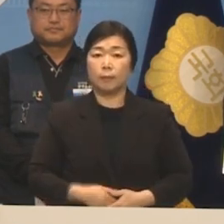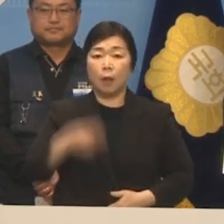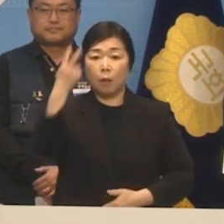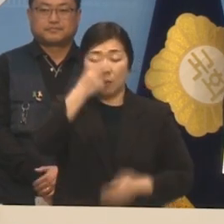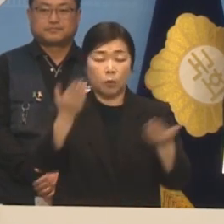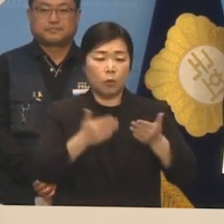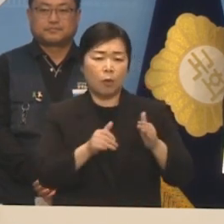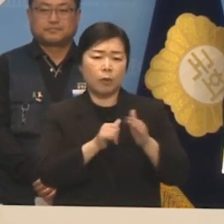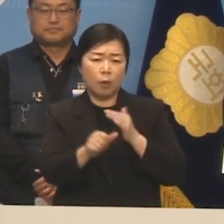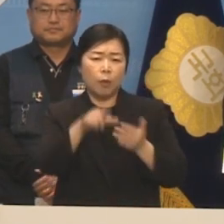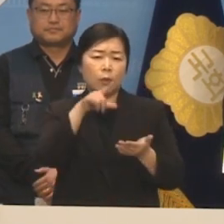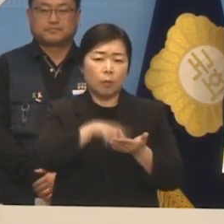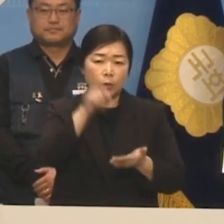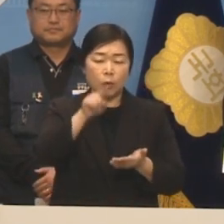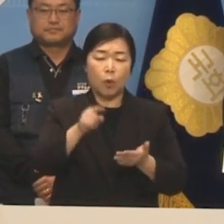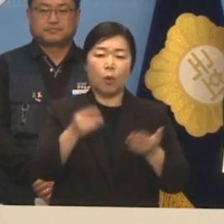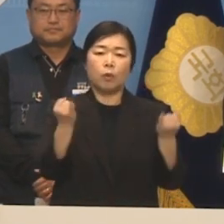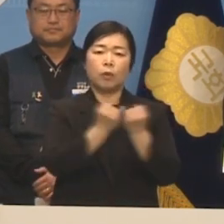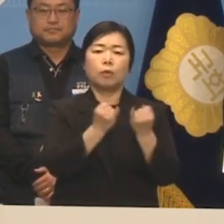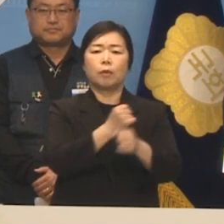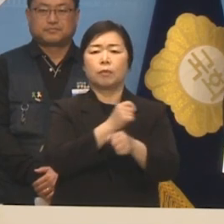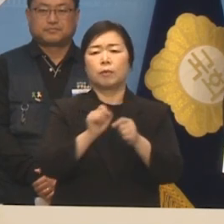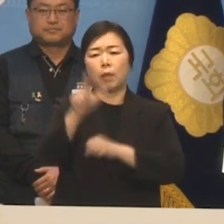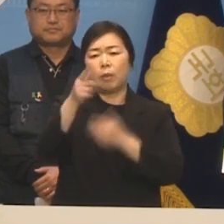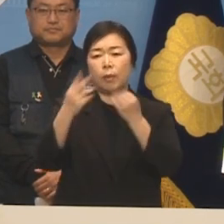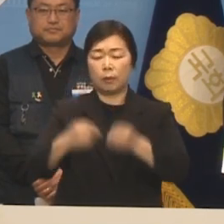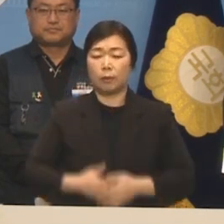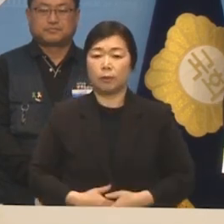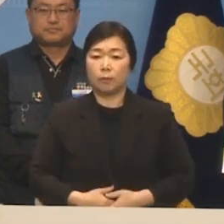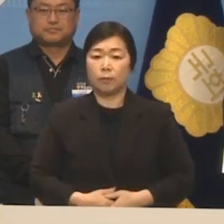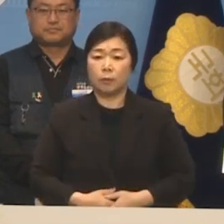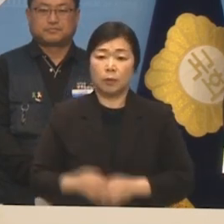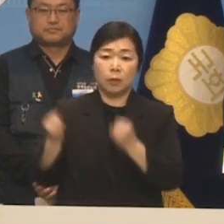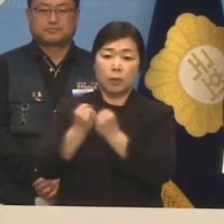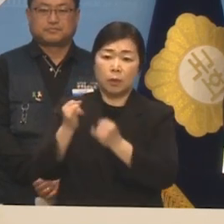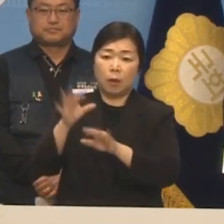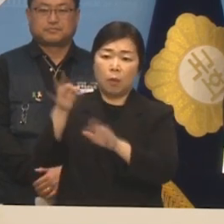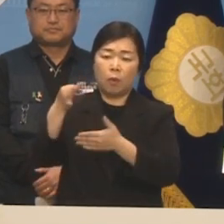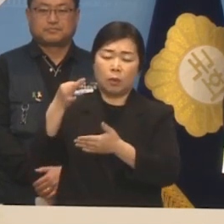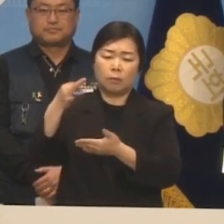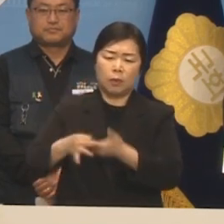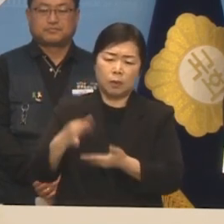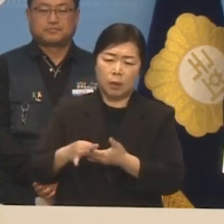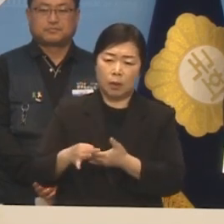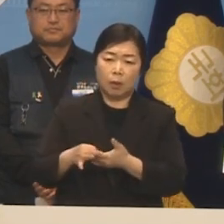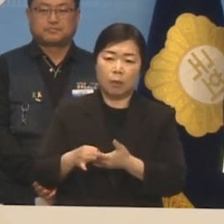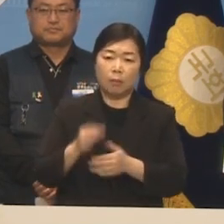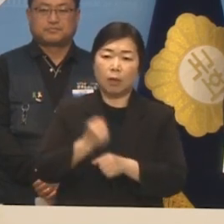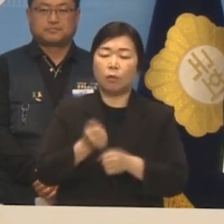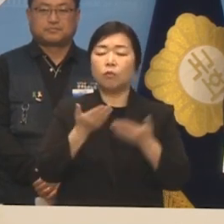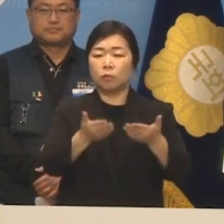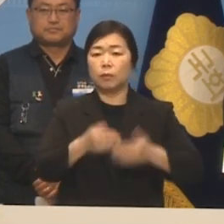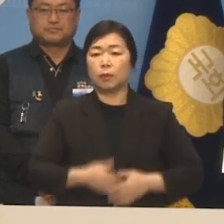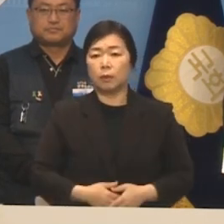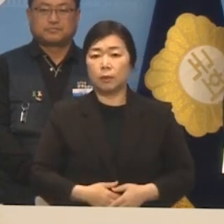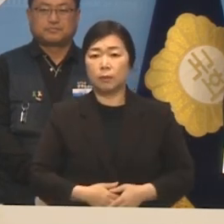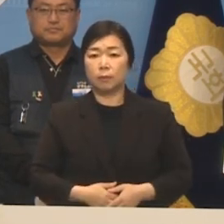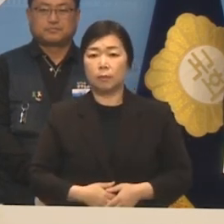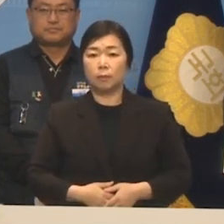돌봄노동은 대표적인 여성노동으로 여성들의 저임금을 고착화시키는 핵심적인 요소가